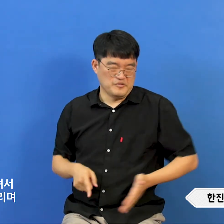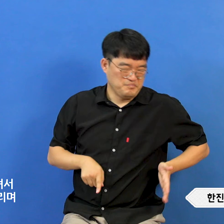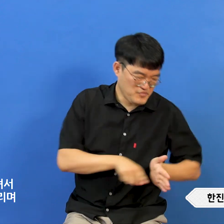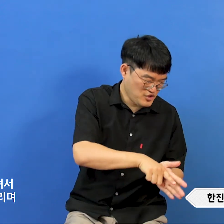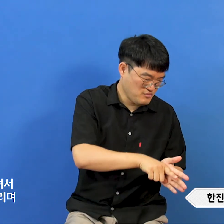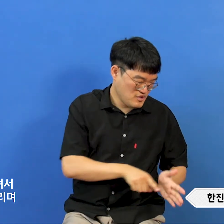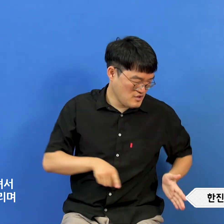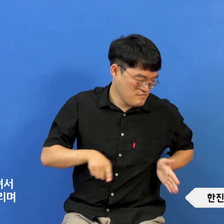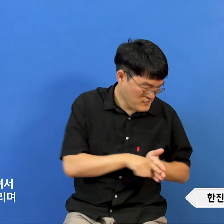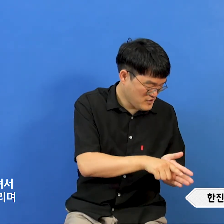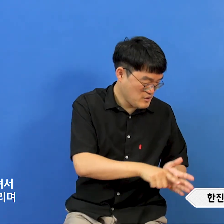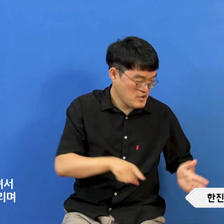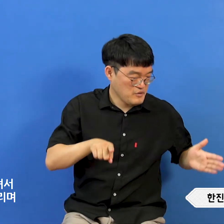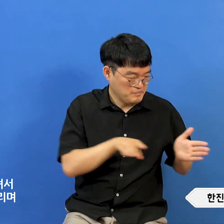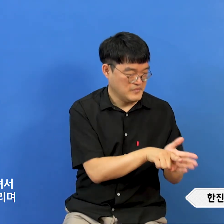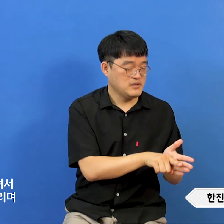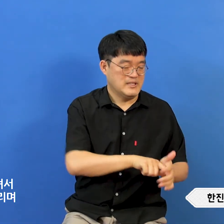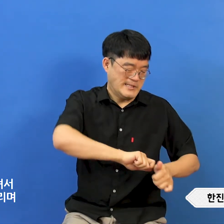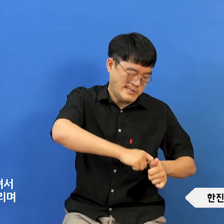하고 악을 쓰지 않았습니다.